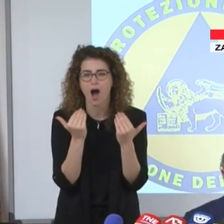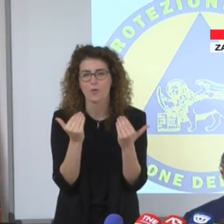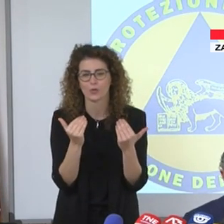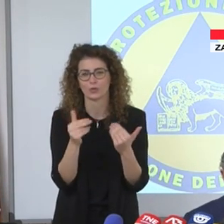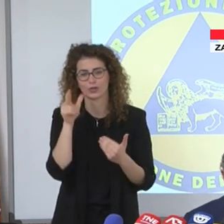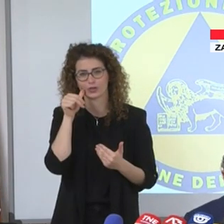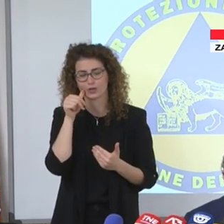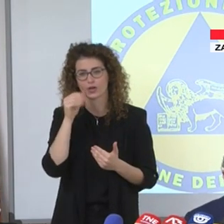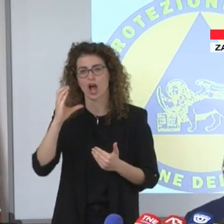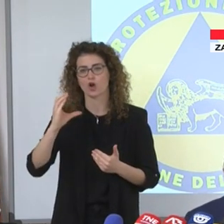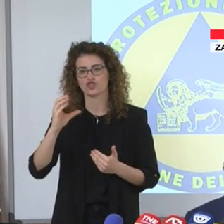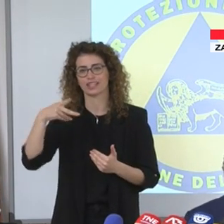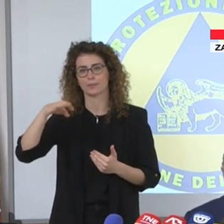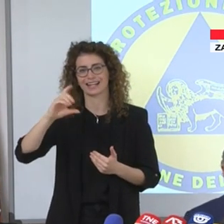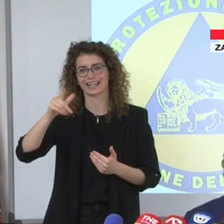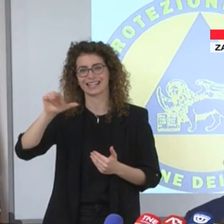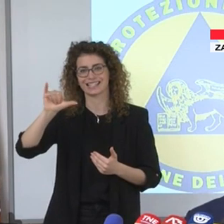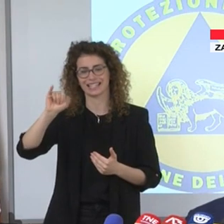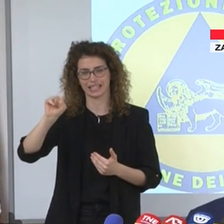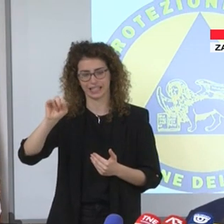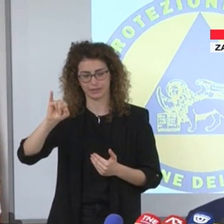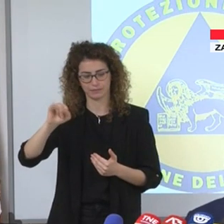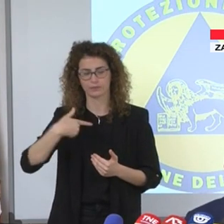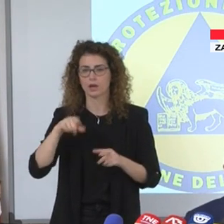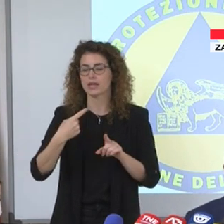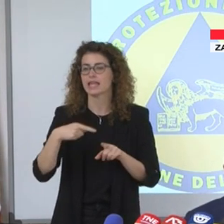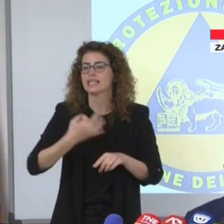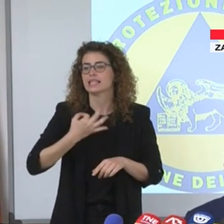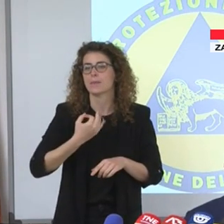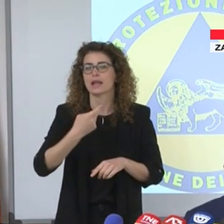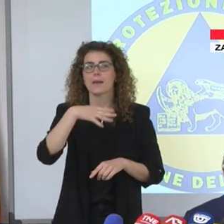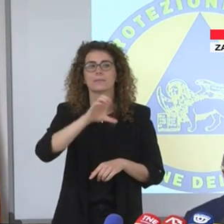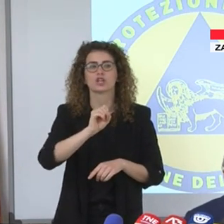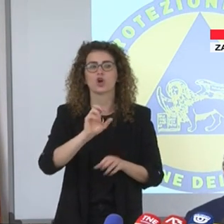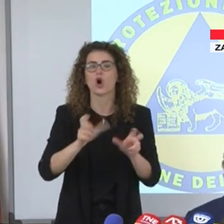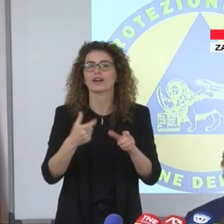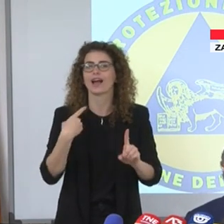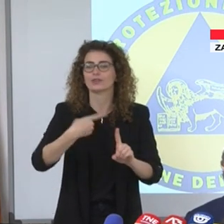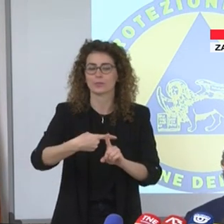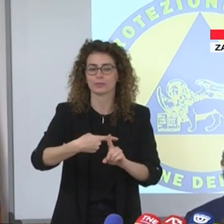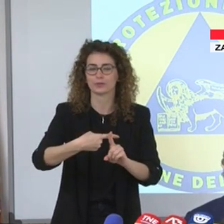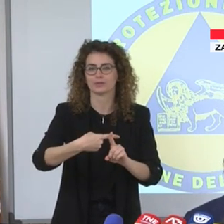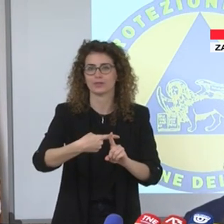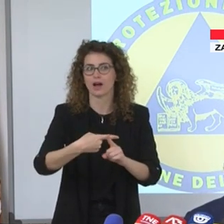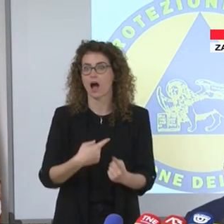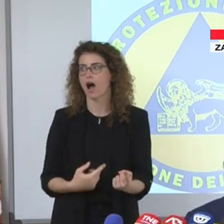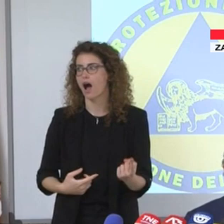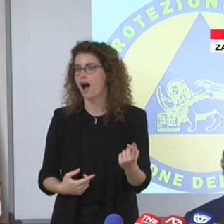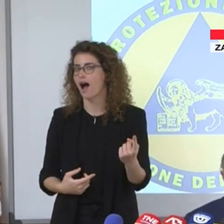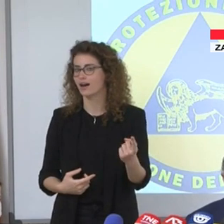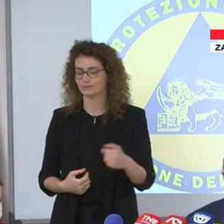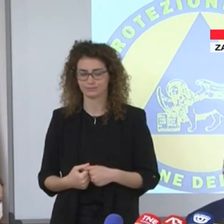signora Concetta Marchesini. E poi sempre Mirko di Radio Più mi ha segnalato una cosa